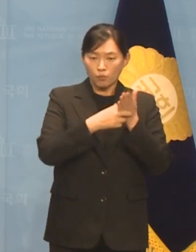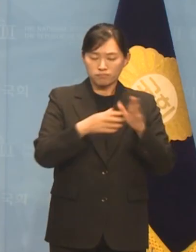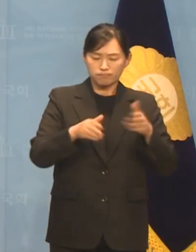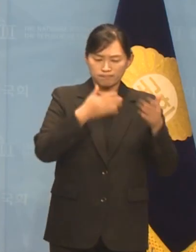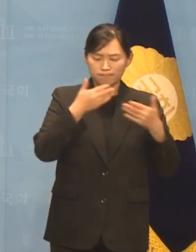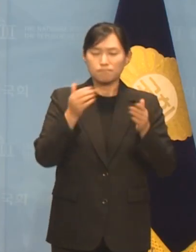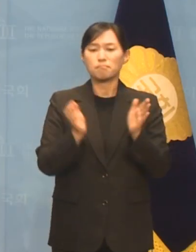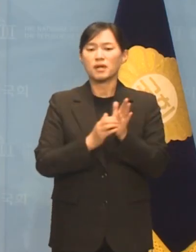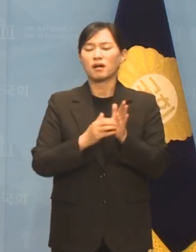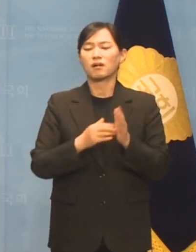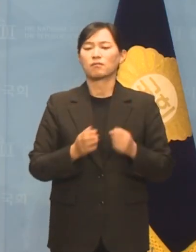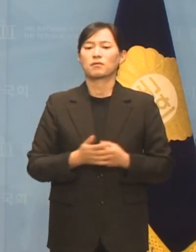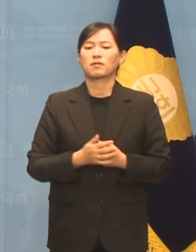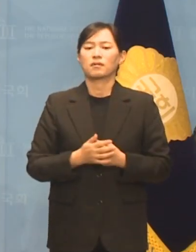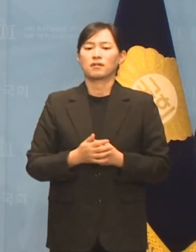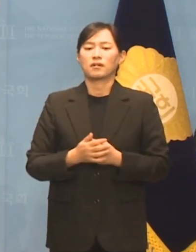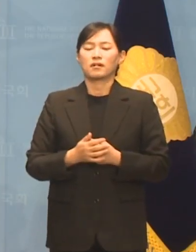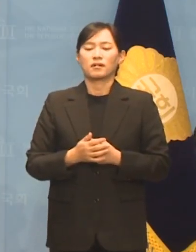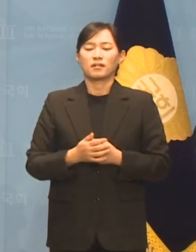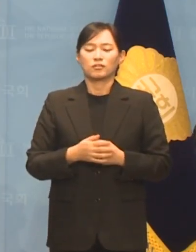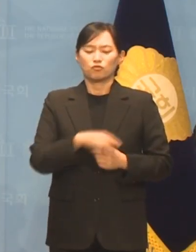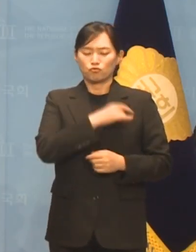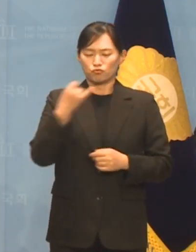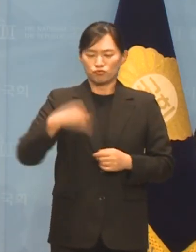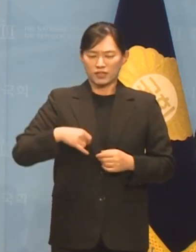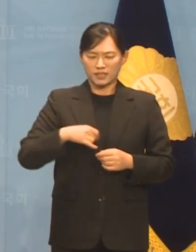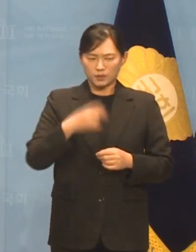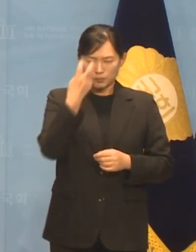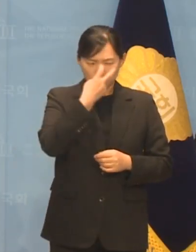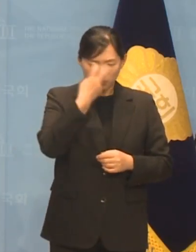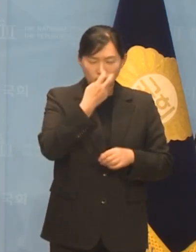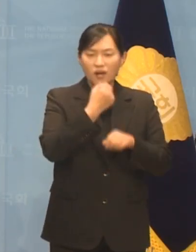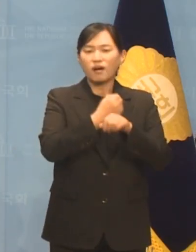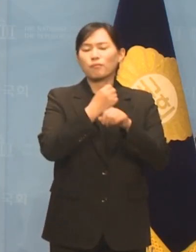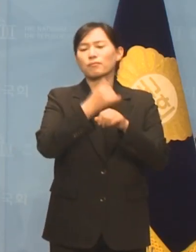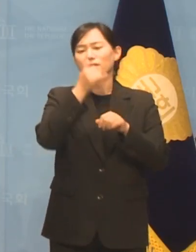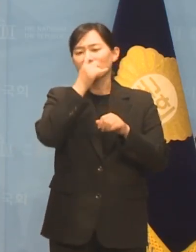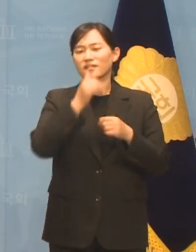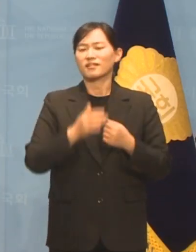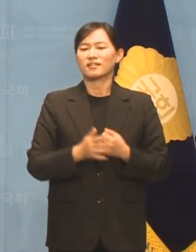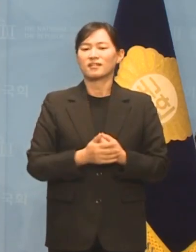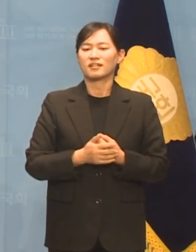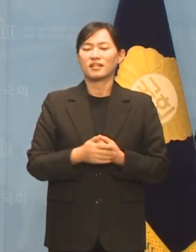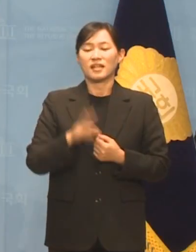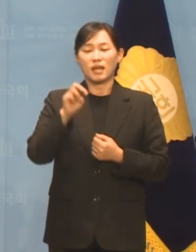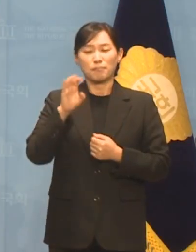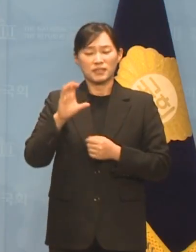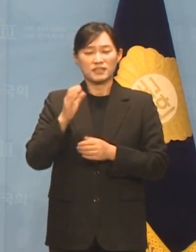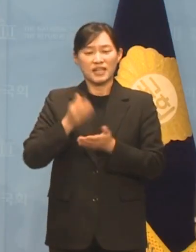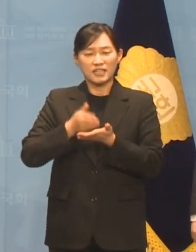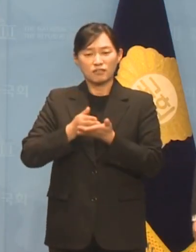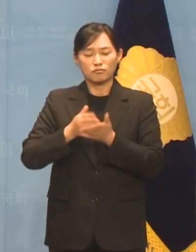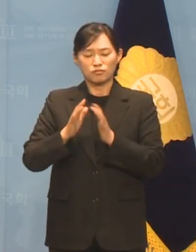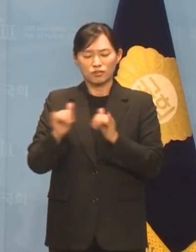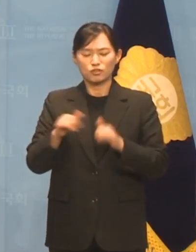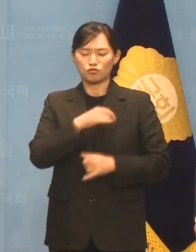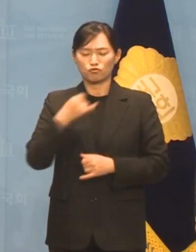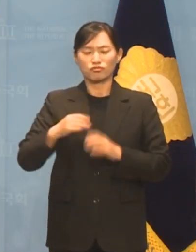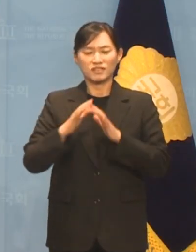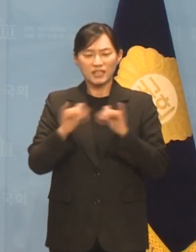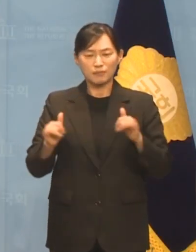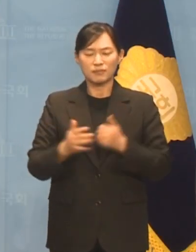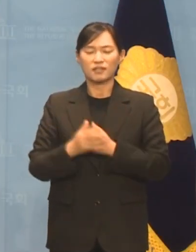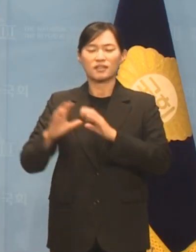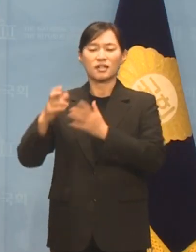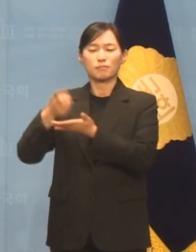조선족이었다. 선관위 서버를 중국이 원격 조정했다. MBC 간판 아나운서는 중국인이다.